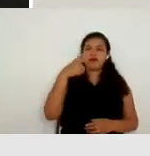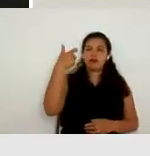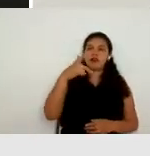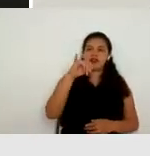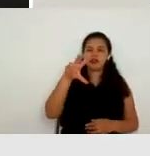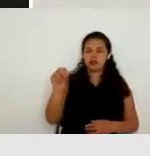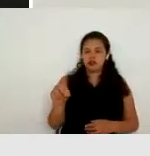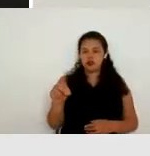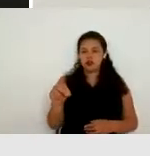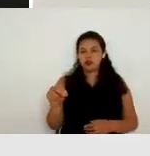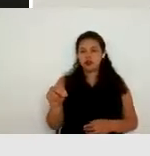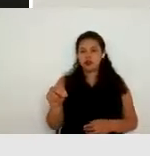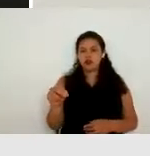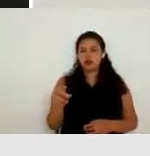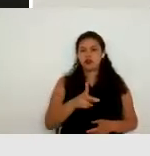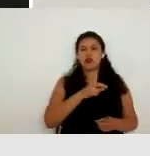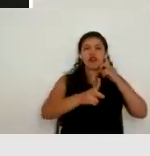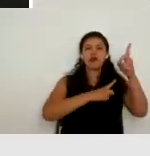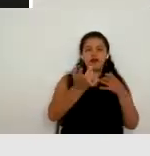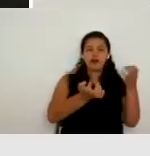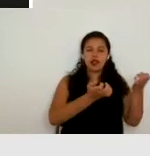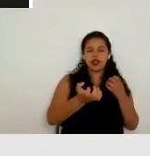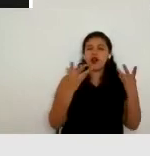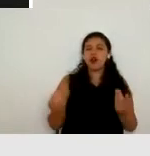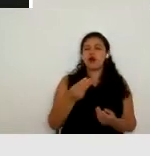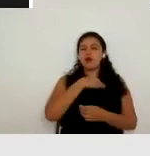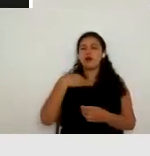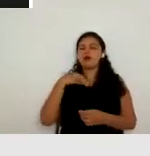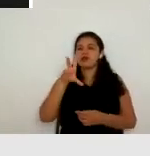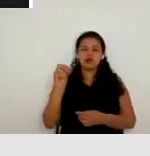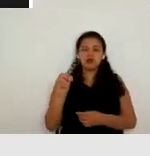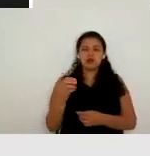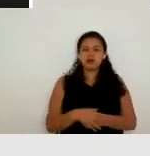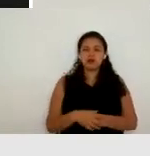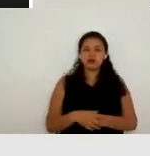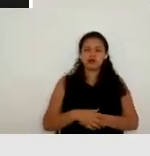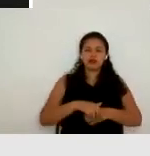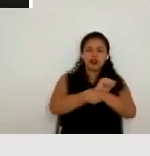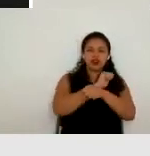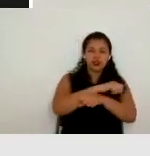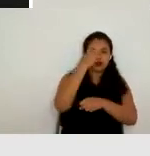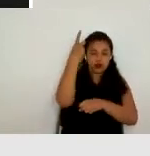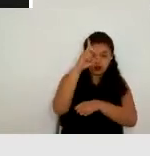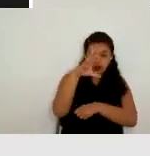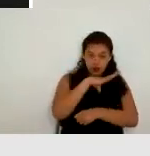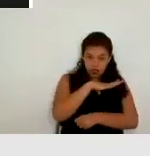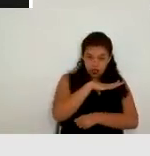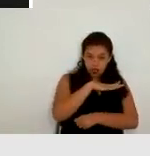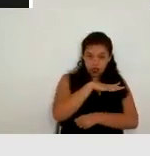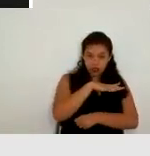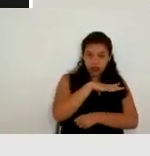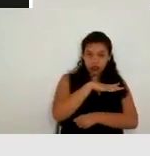deportivo o méndez y acción aquí pusimos logo si tiene automóvil propio como les decía el familia